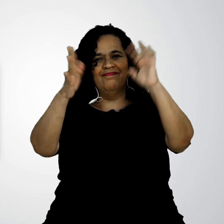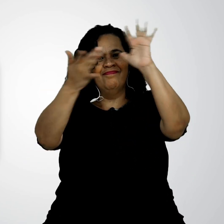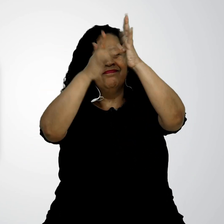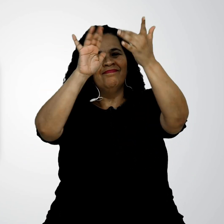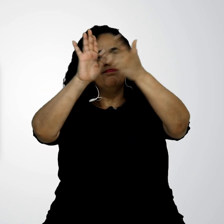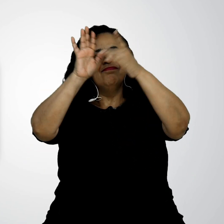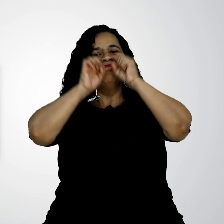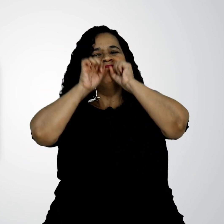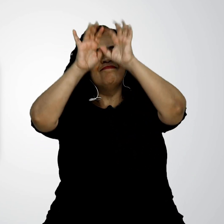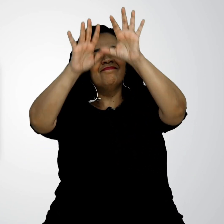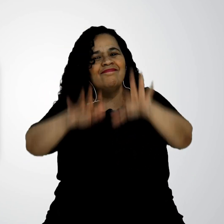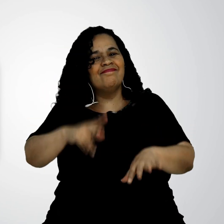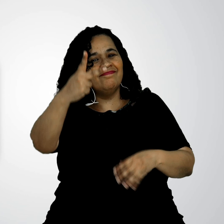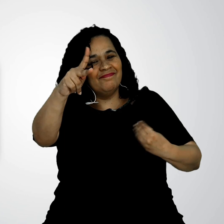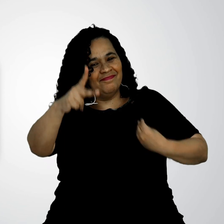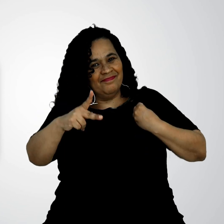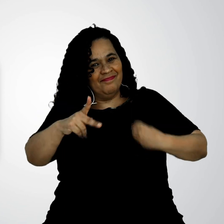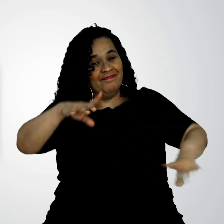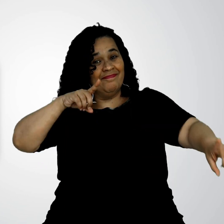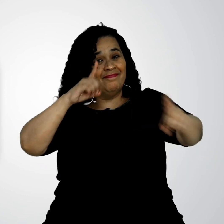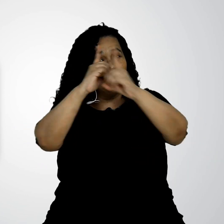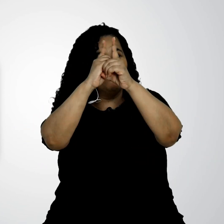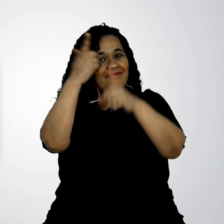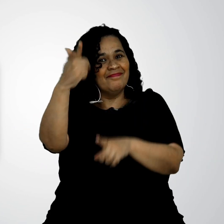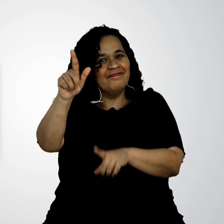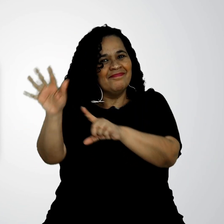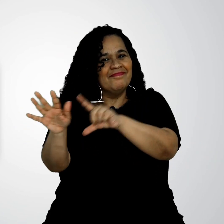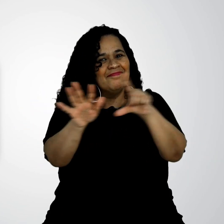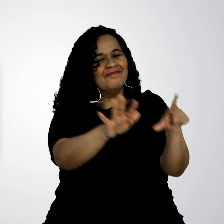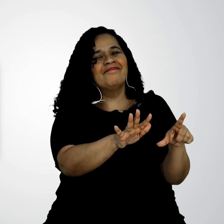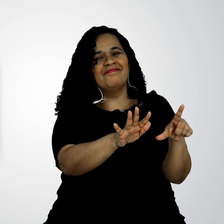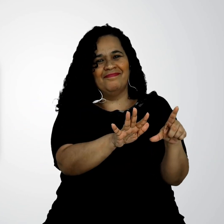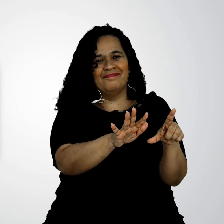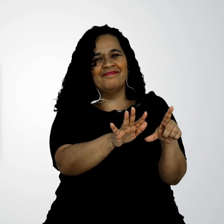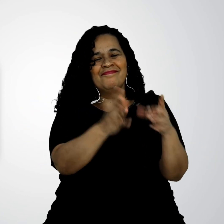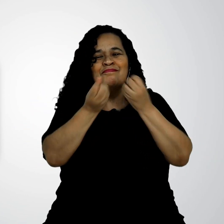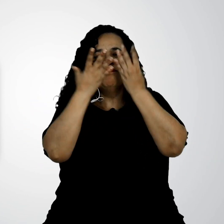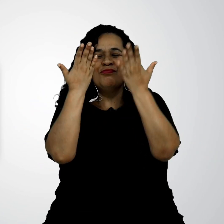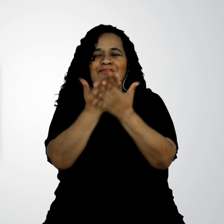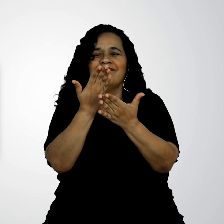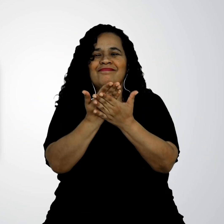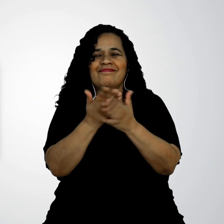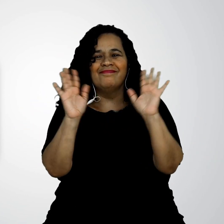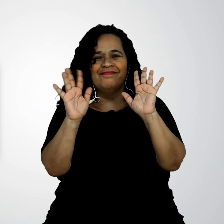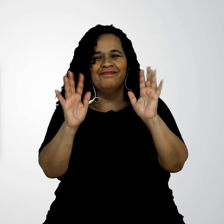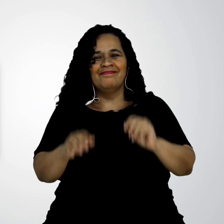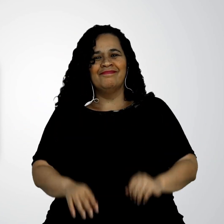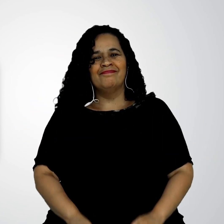abençoe a sua vida. Nós nos encontramos na próxima semana e bons estudos.